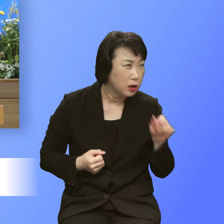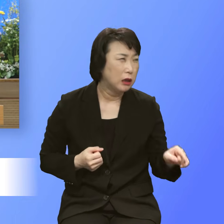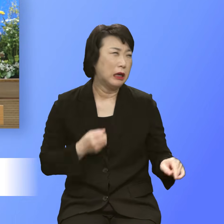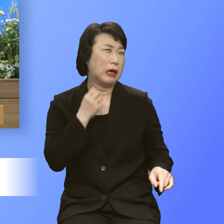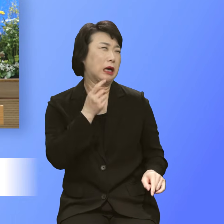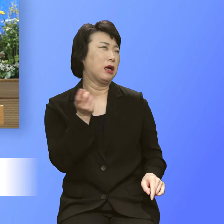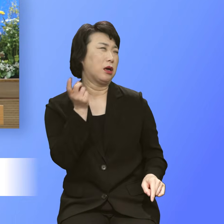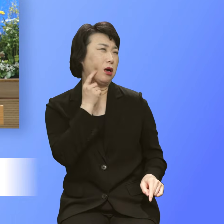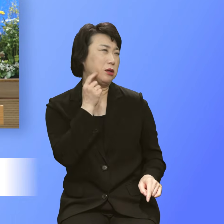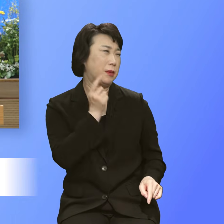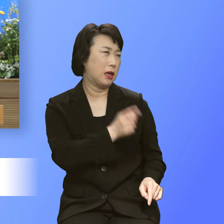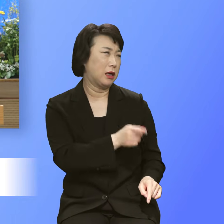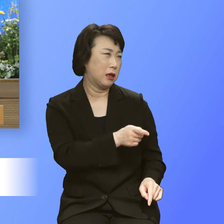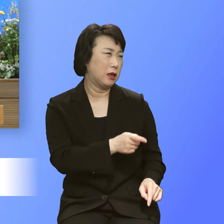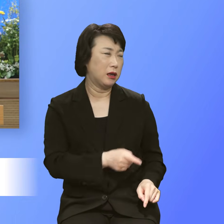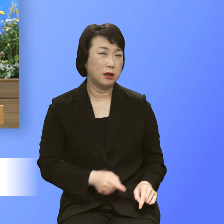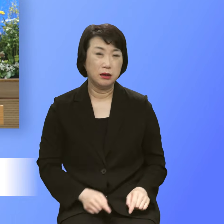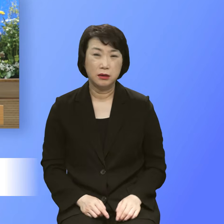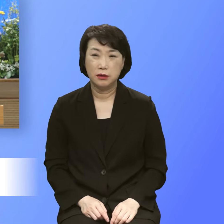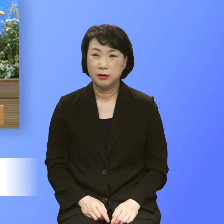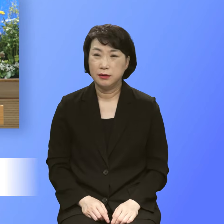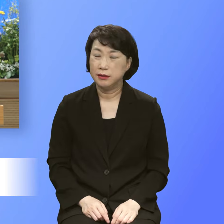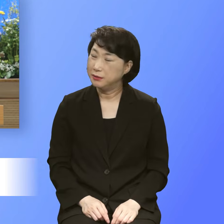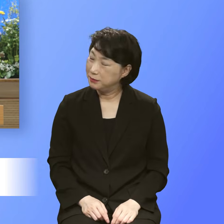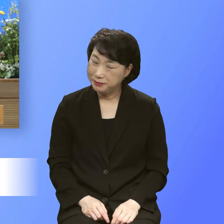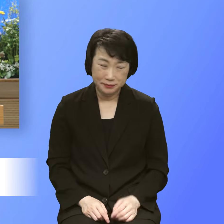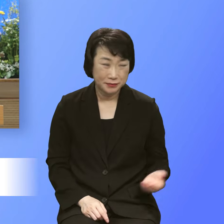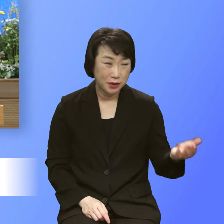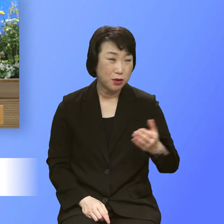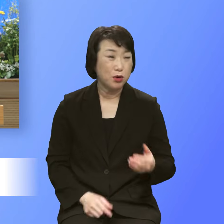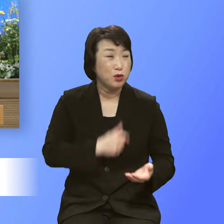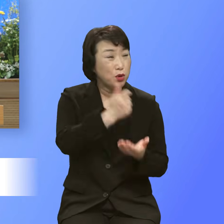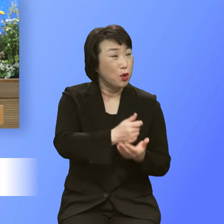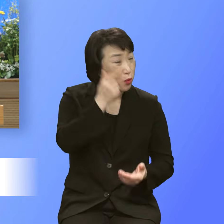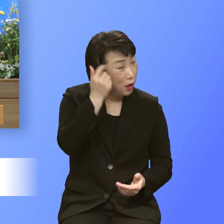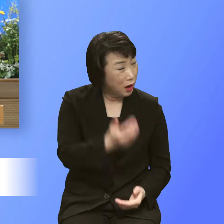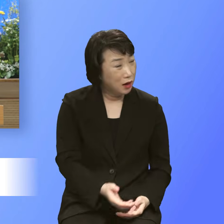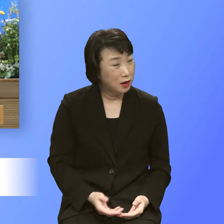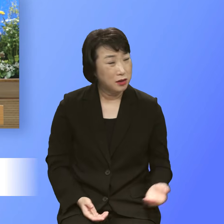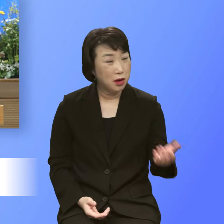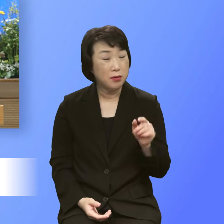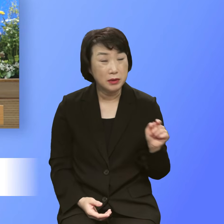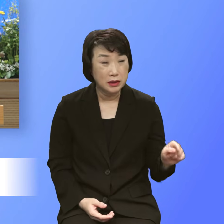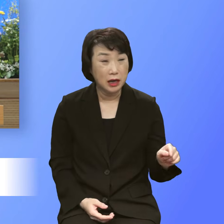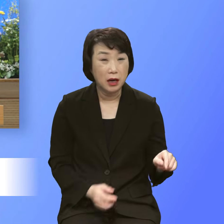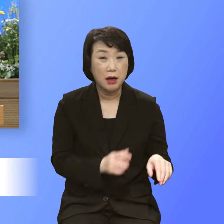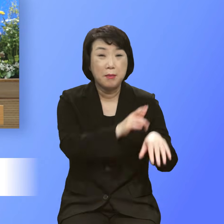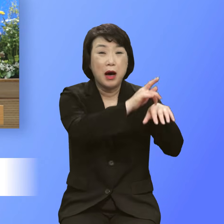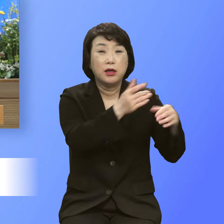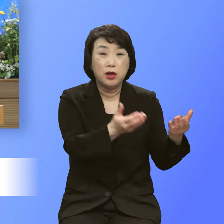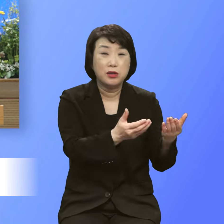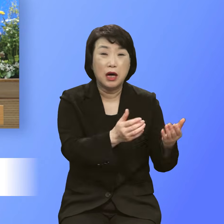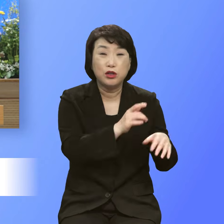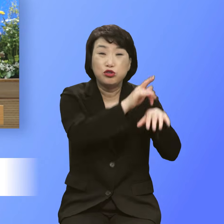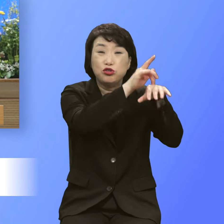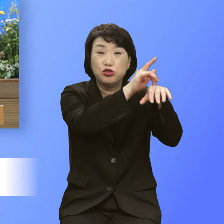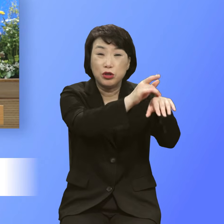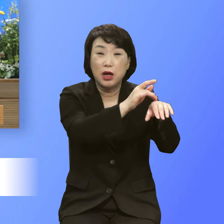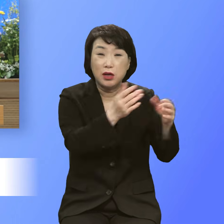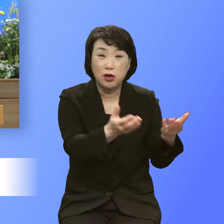왜 거짓말하냐 그 말이야. 너는 왜 속고 있느냐 그 말이야. 그림이 마귀 역사예요. 귀신